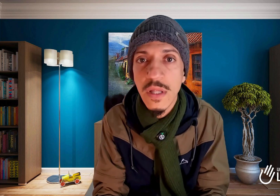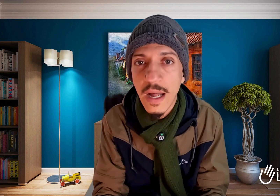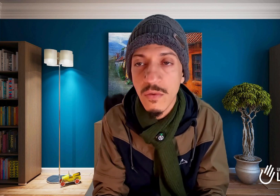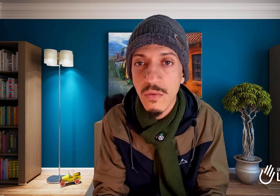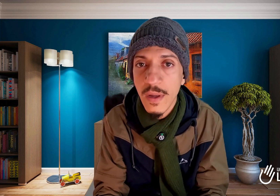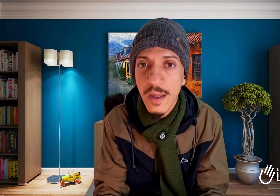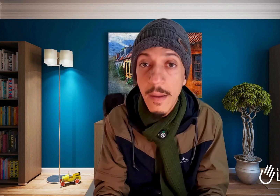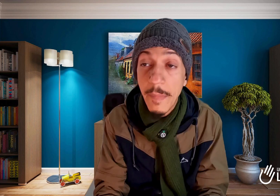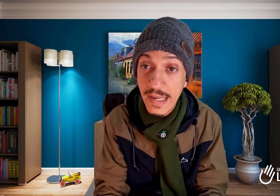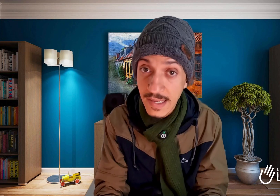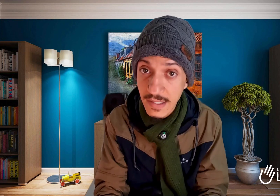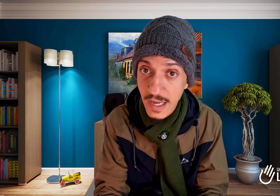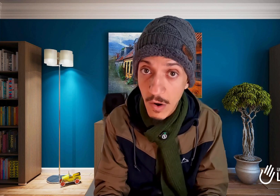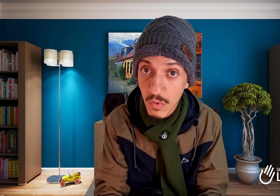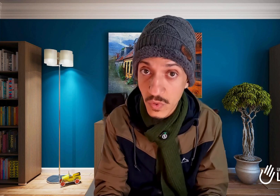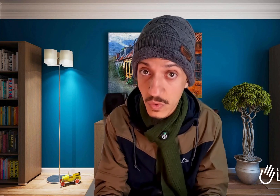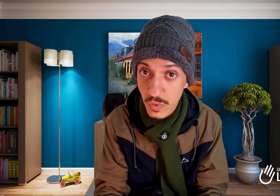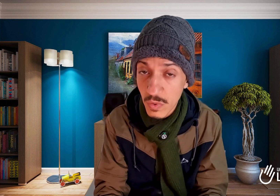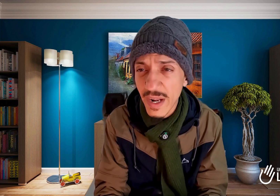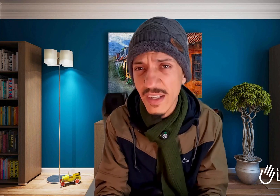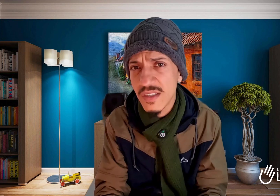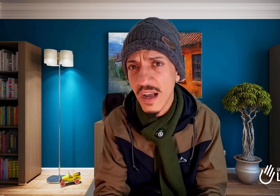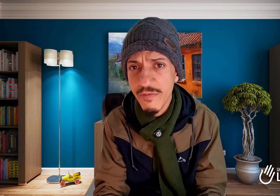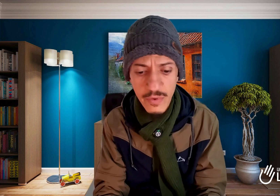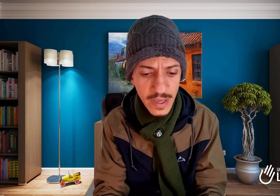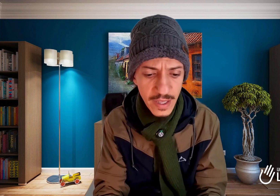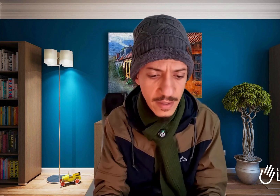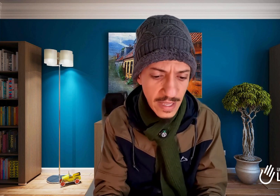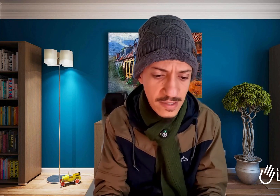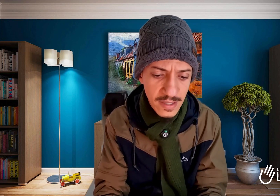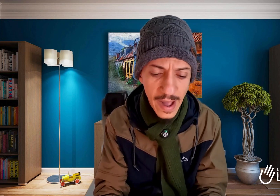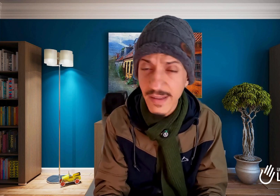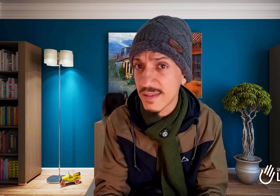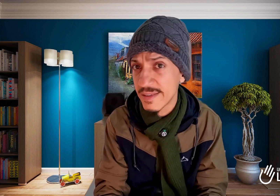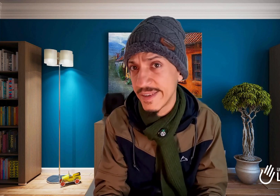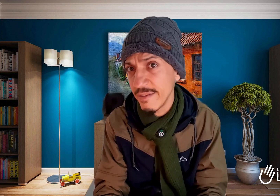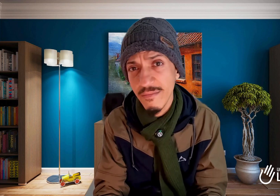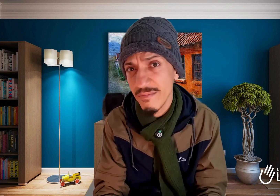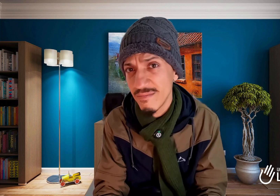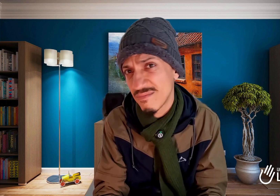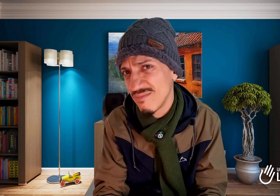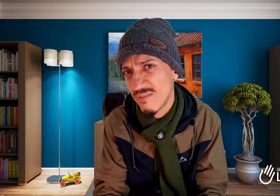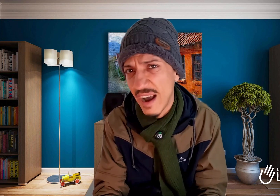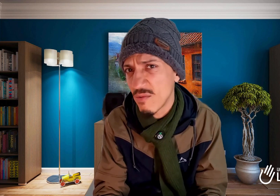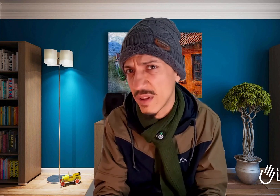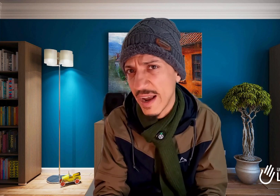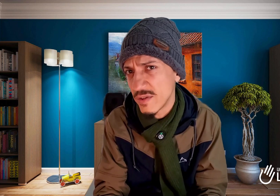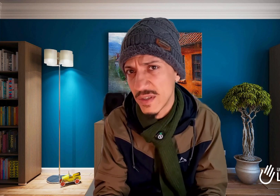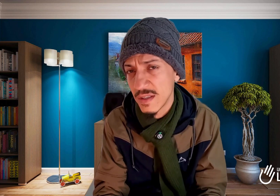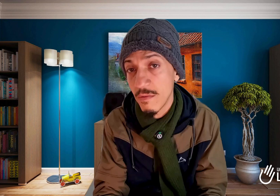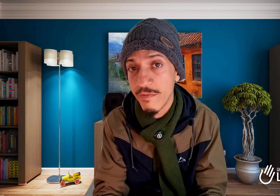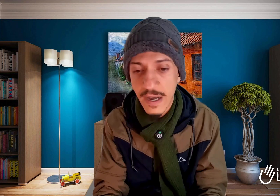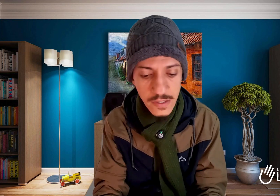contato presencial com os surdos. O grande desafio é que tem cidades que você não vai encontrar isso assim tão fácil.